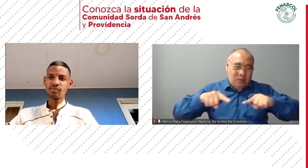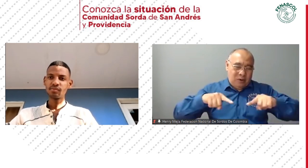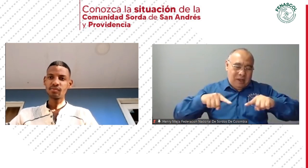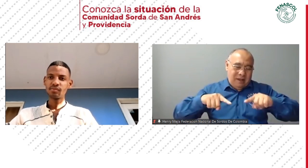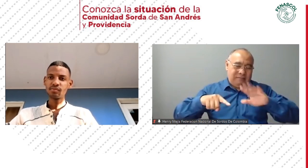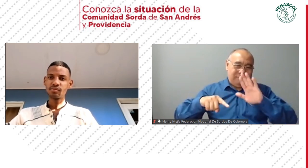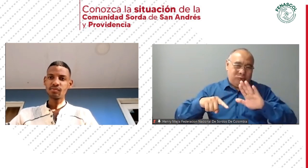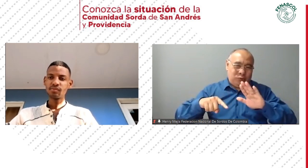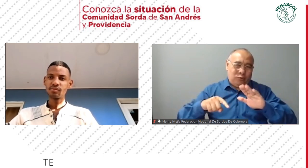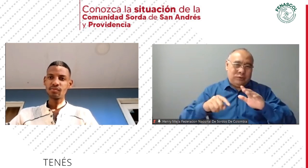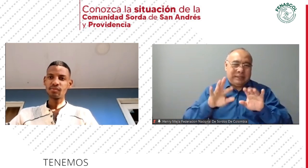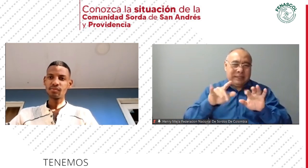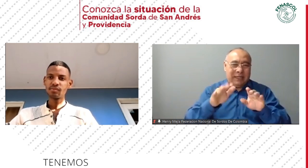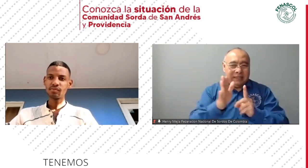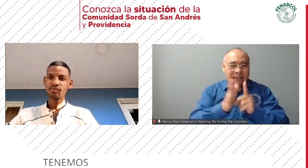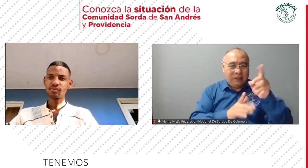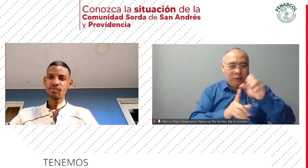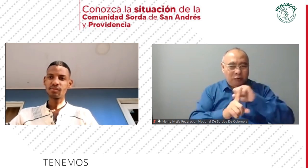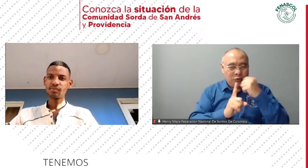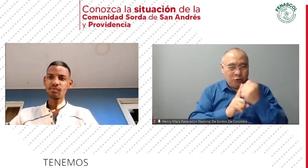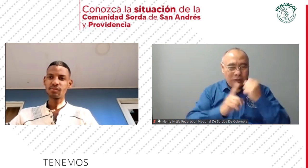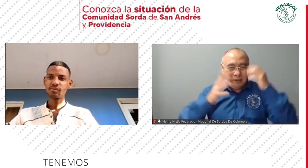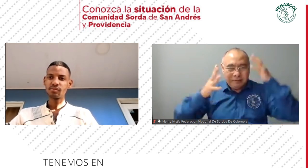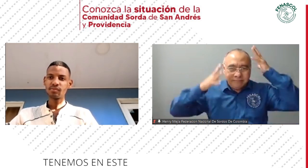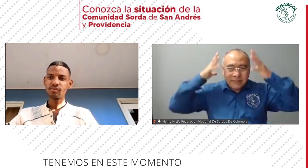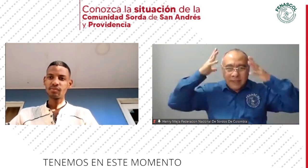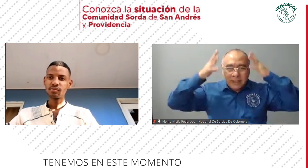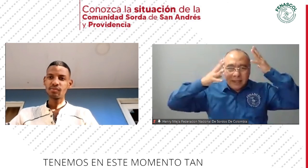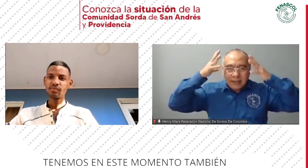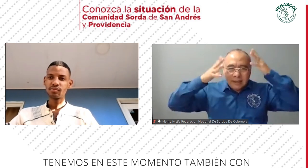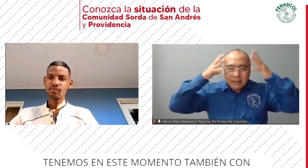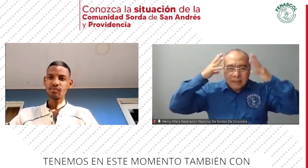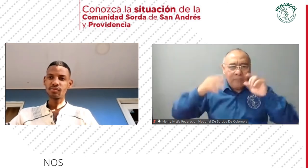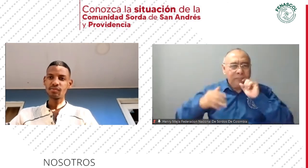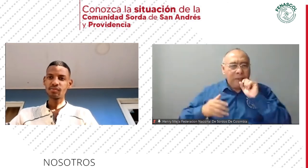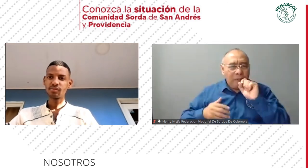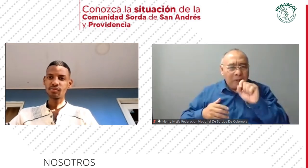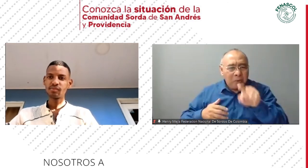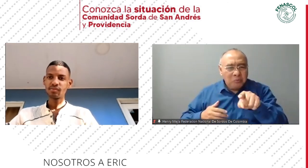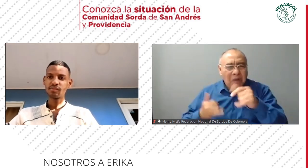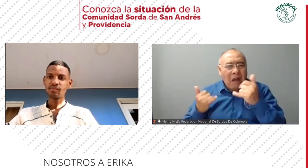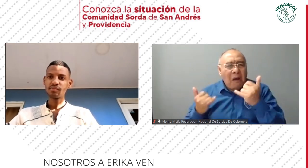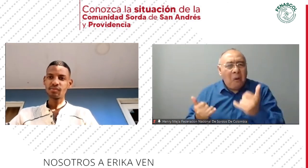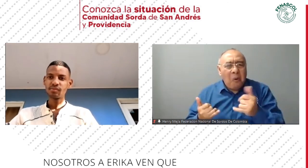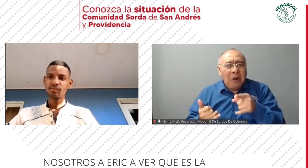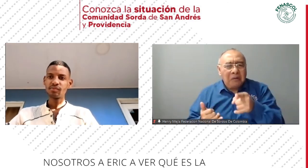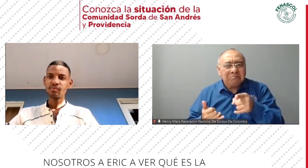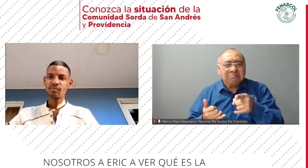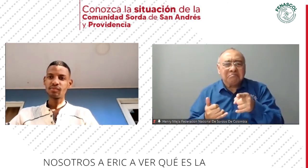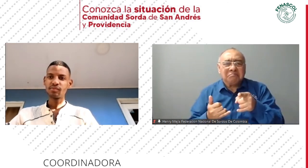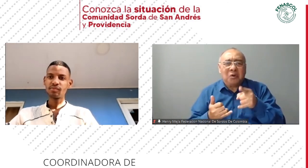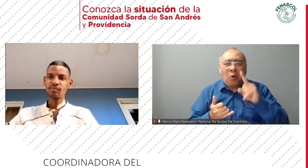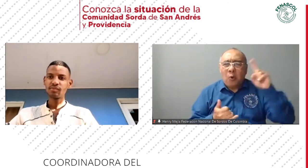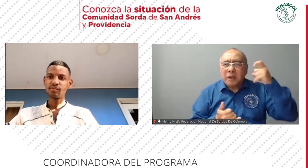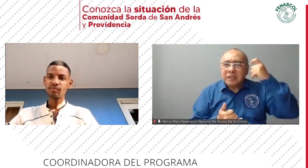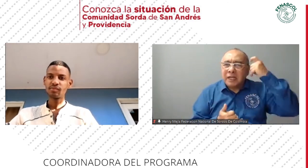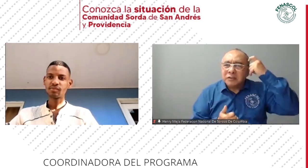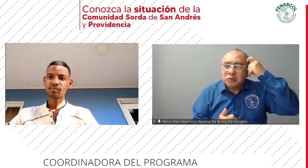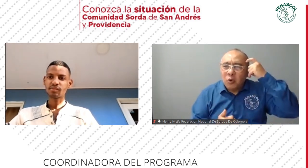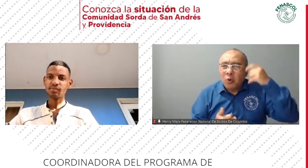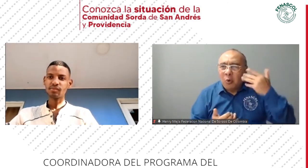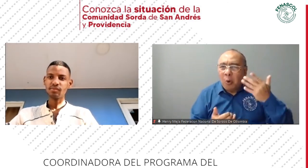bueno tenemos en este momento también con nosotros a erika vent que es la coordinadora del programa